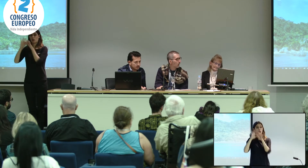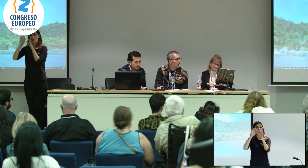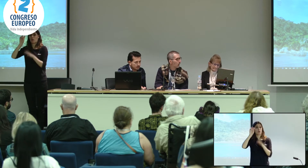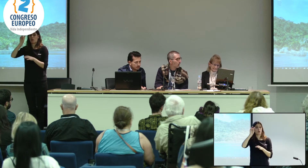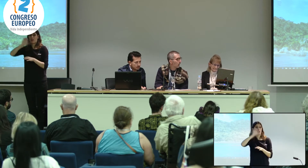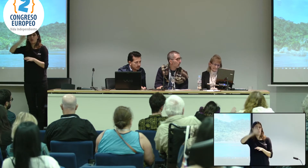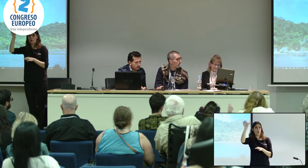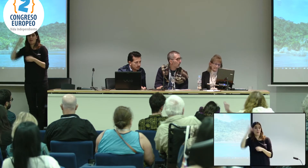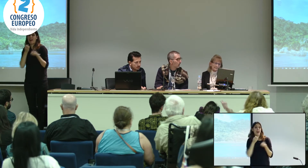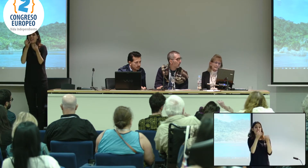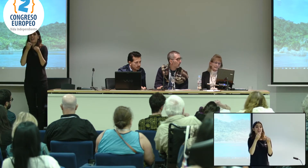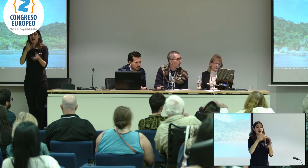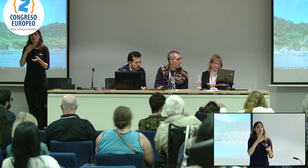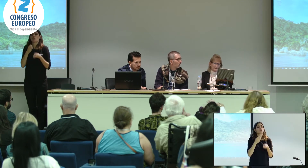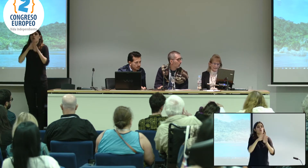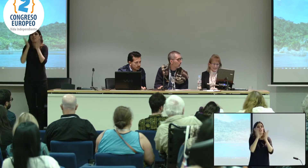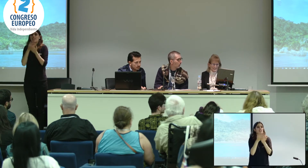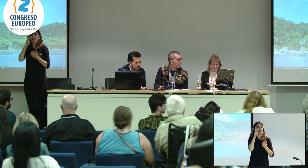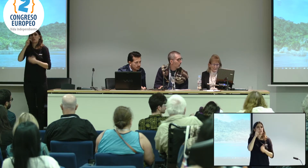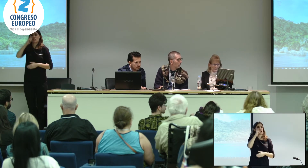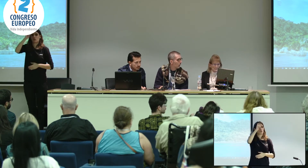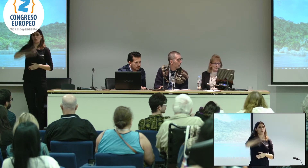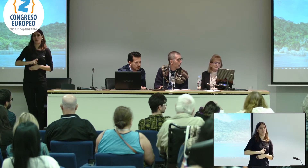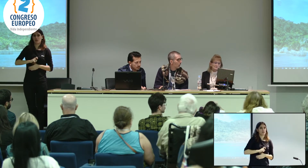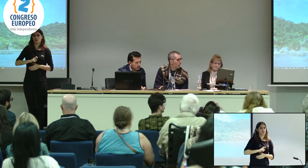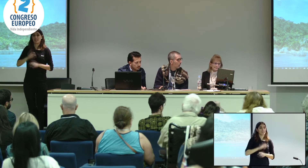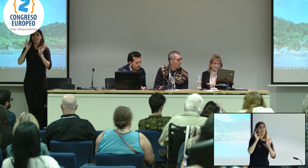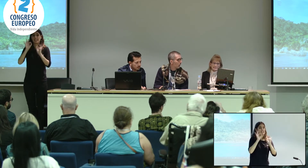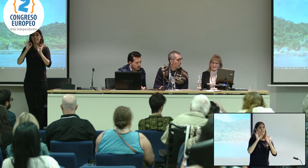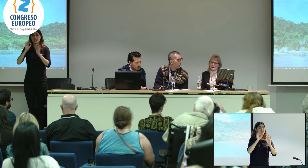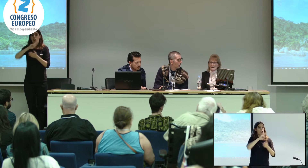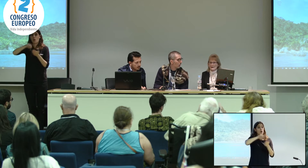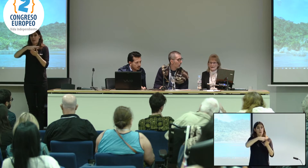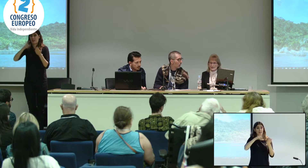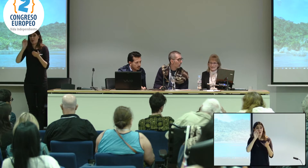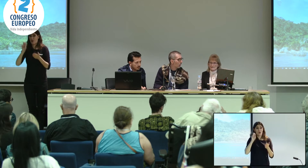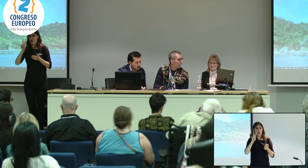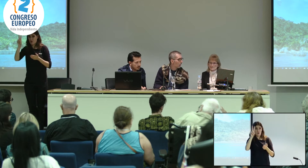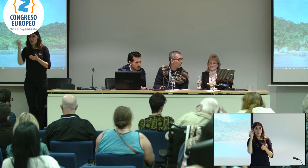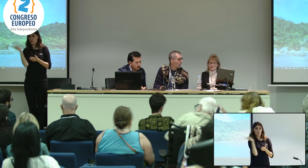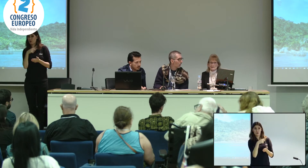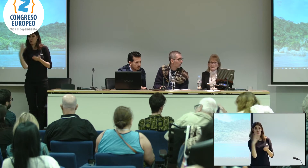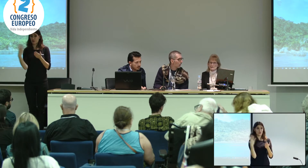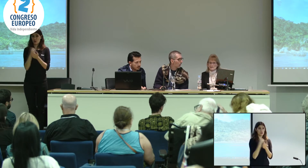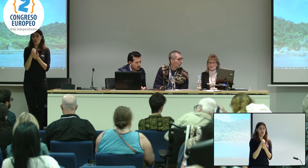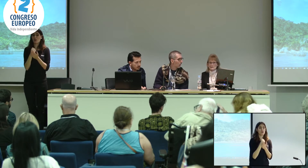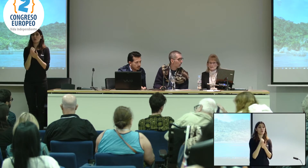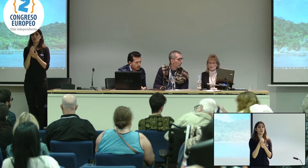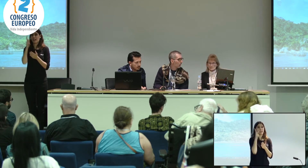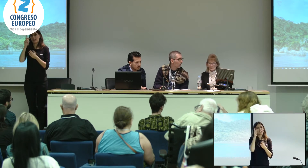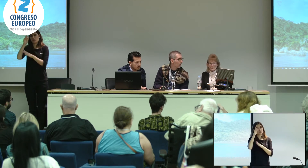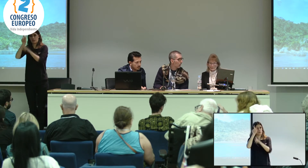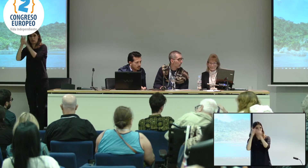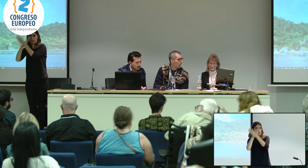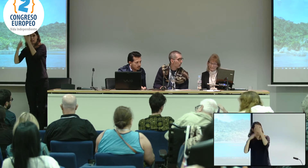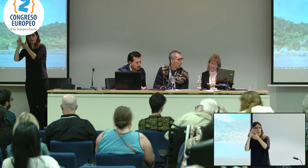la Declaración Universal de los Derechos Humanos y en particular la Convención de Naciones Unidas sobre los Derechos de las